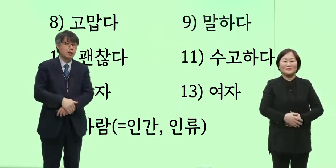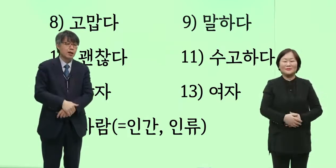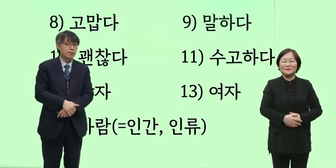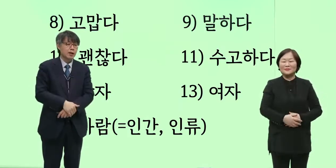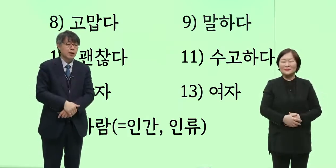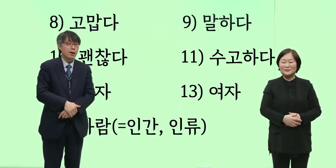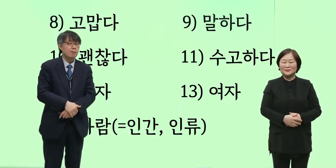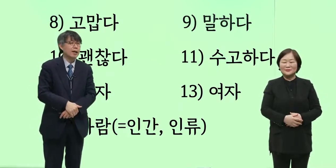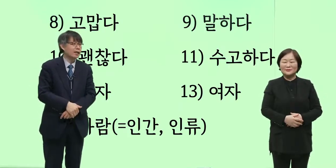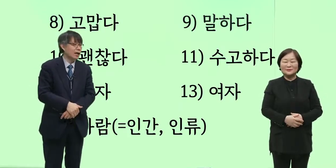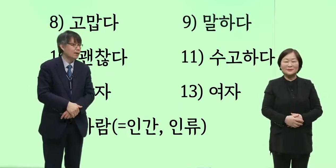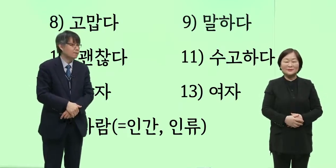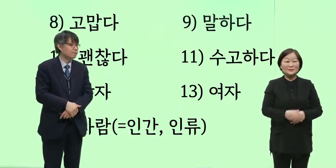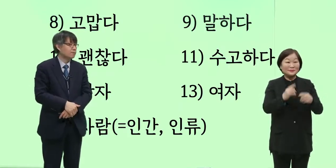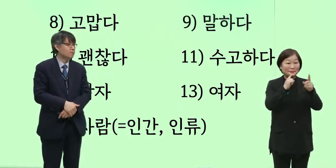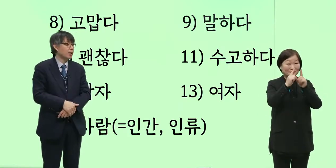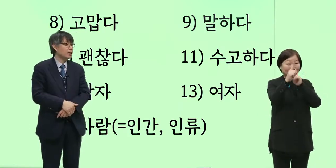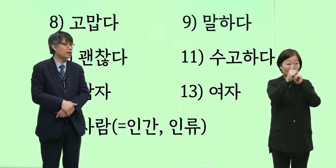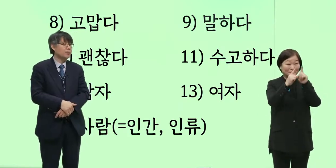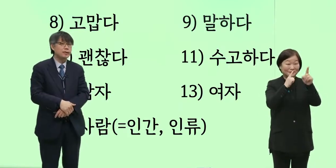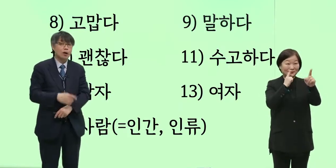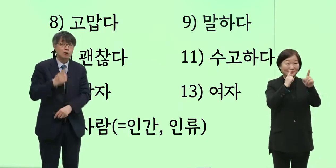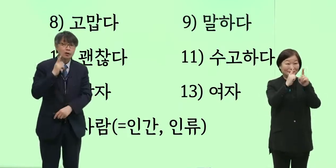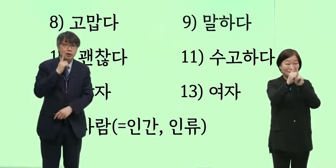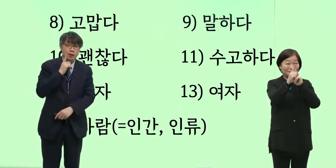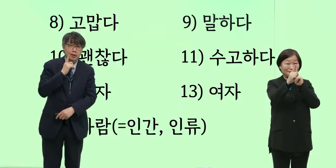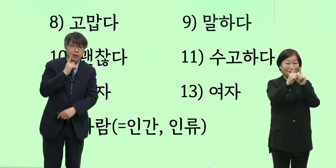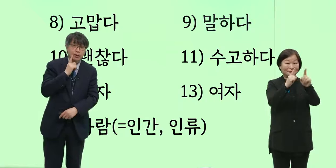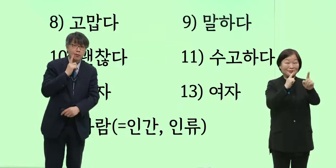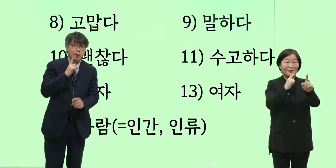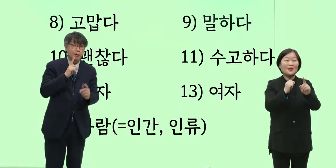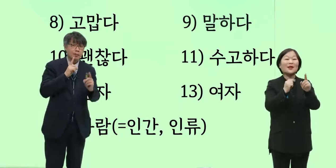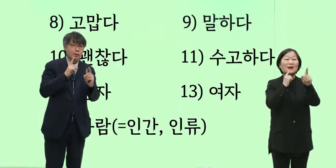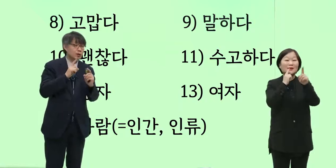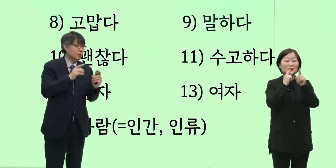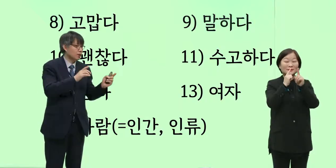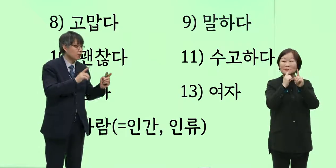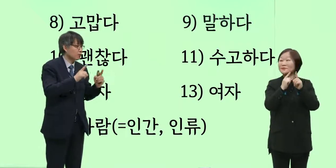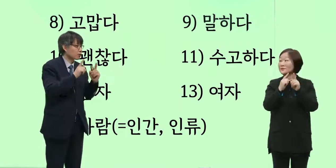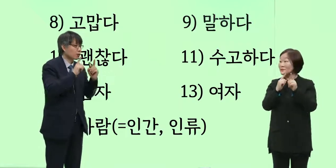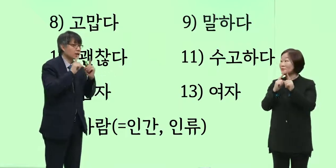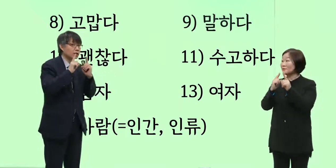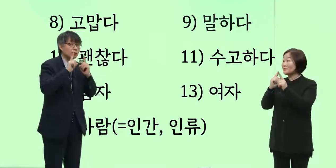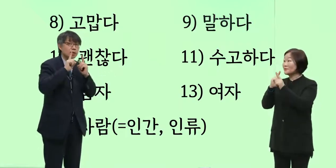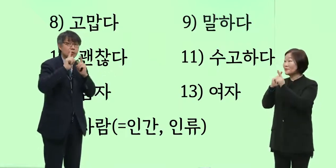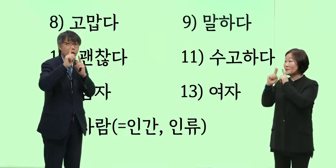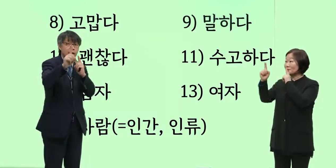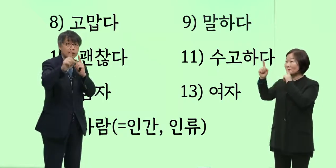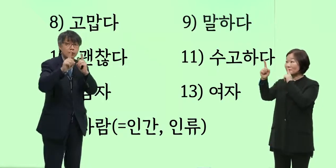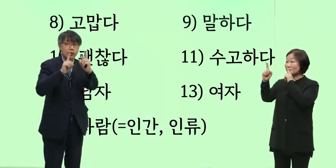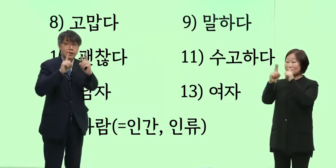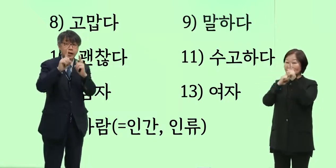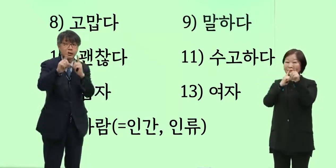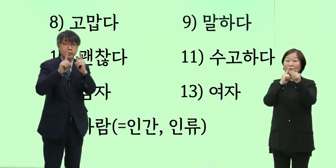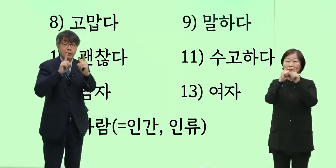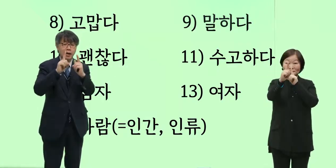되겠습니다. 말하다. 말하다는 입에서 나오는 거잖아요. 입에서 권사님 지금 표현하는 것처럼 입에서 하나씩 두 개씩 나가는 겁니다.